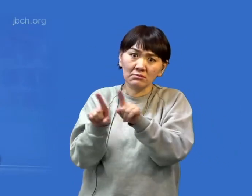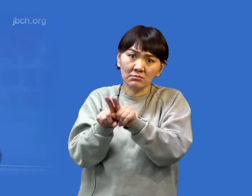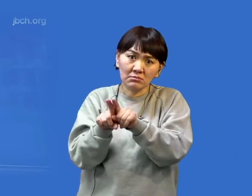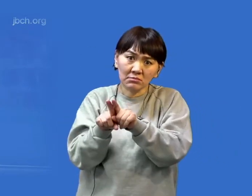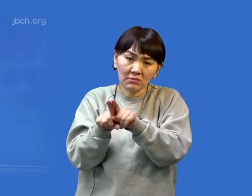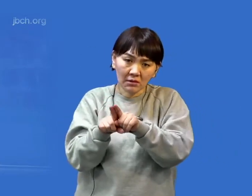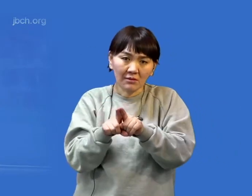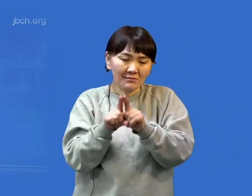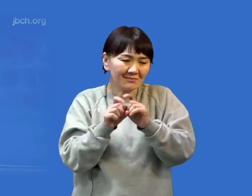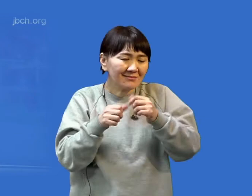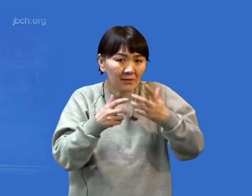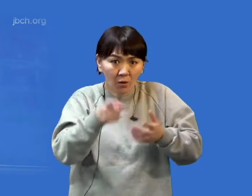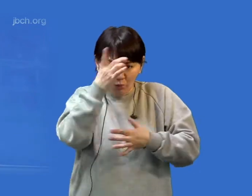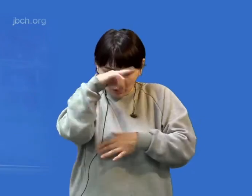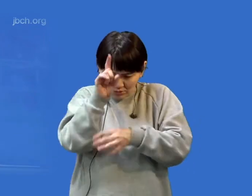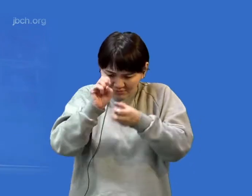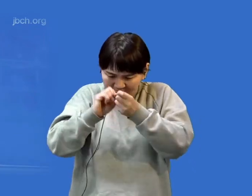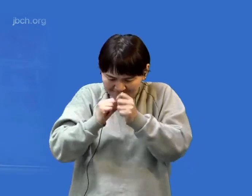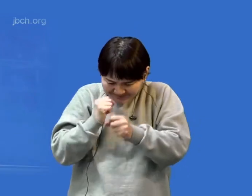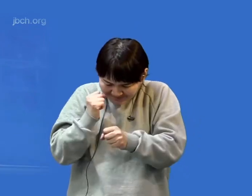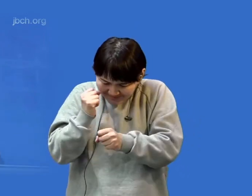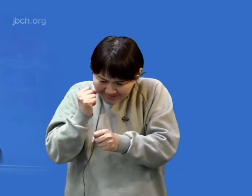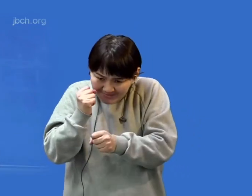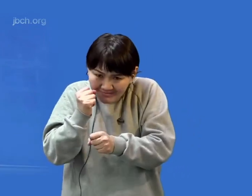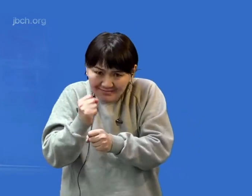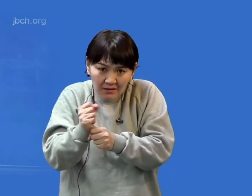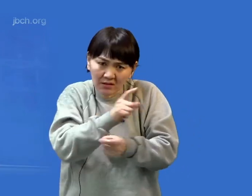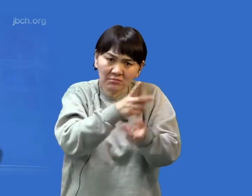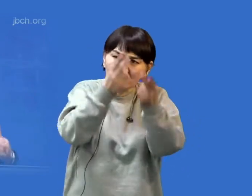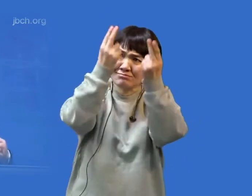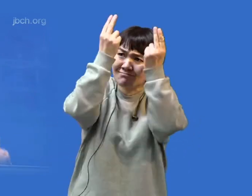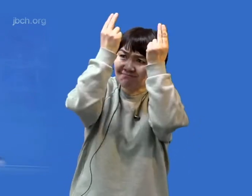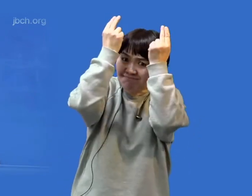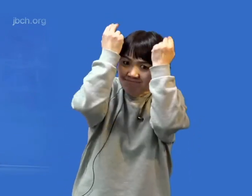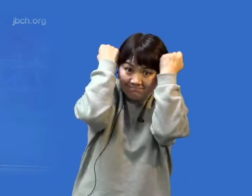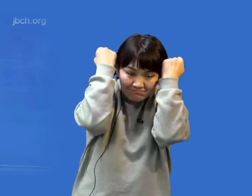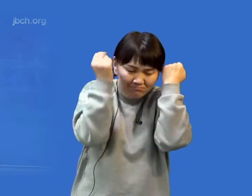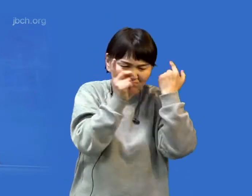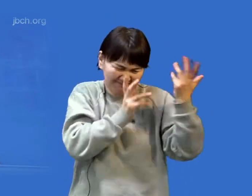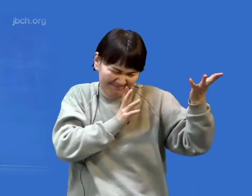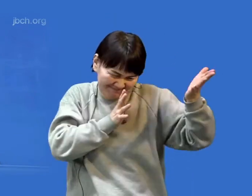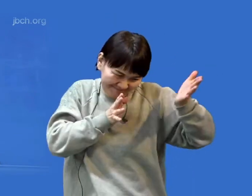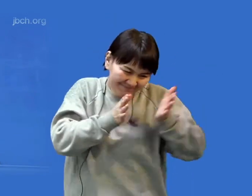Бурхны хийх гээд байгаа ажлыг ажил дуулууртай байснаар